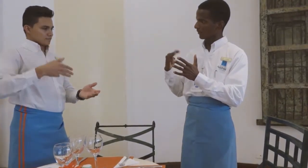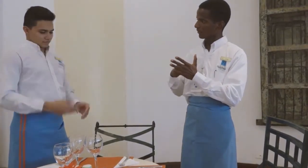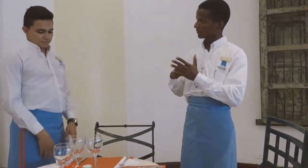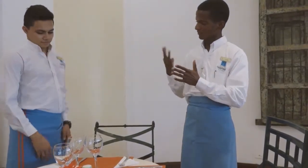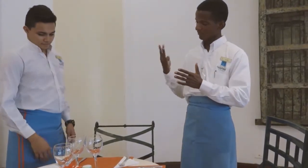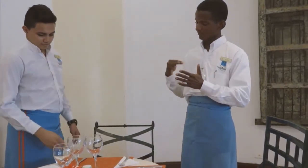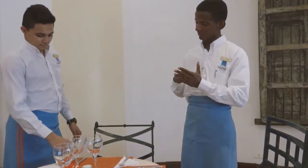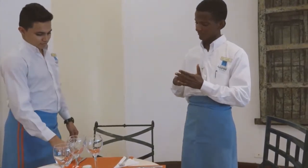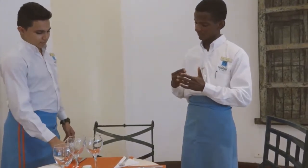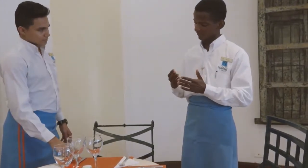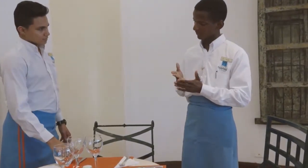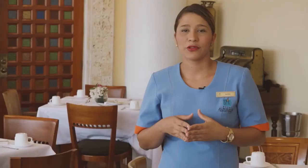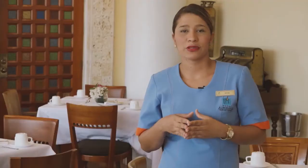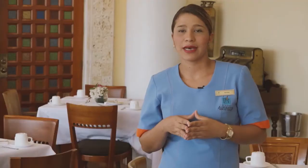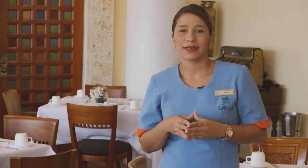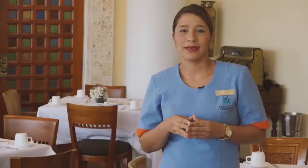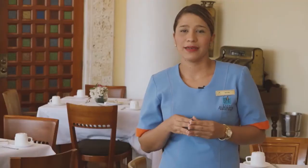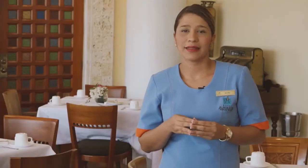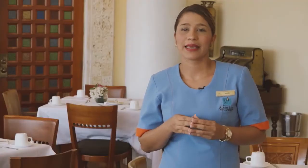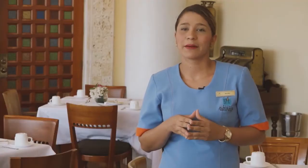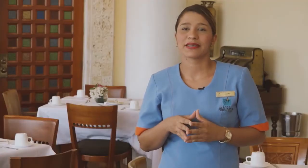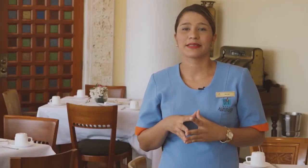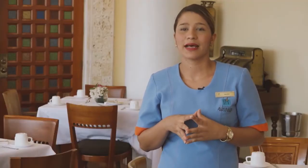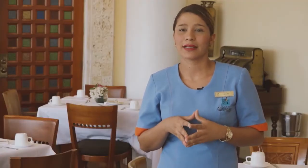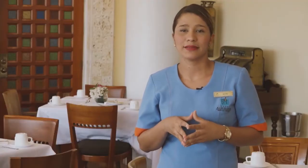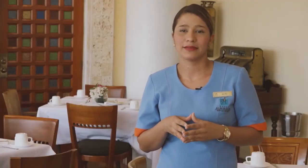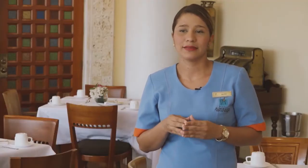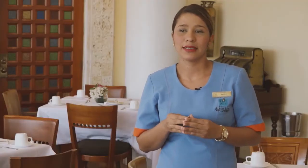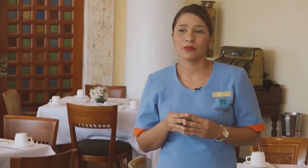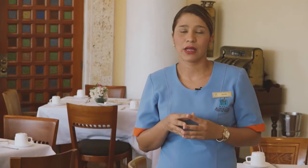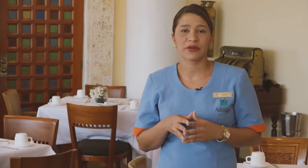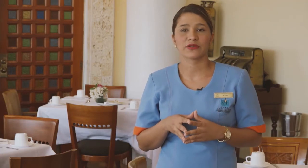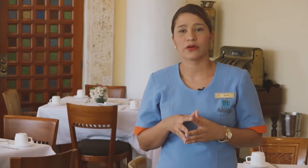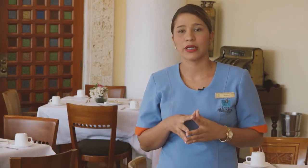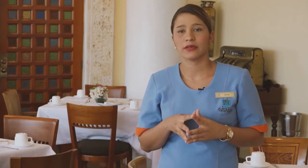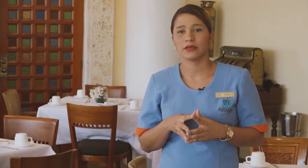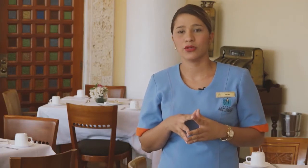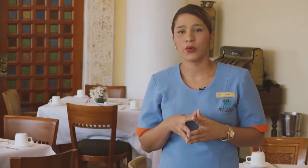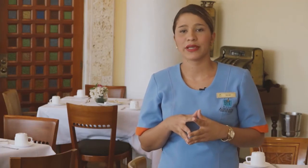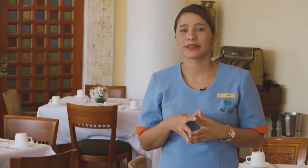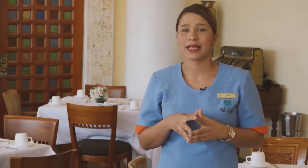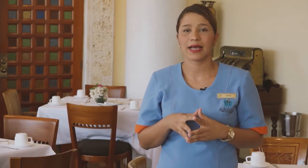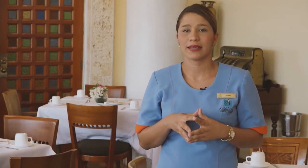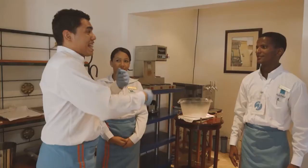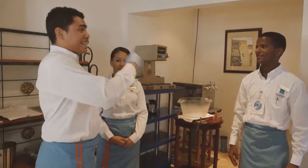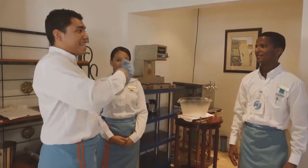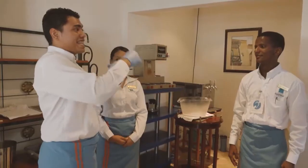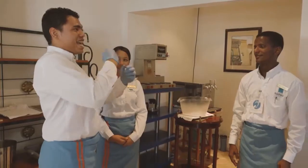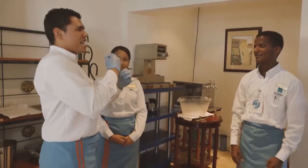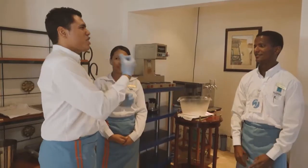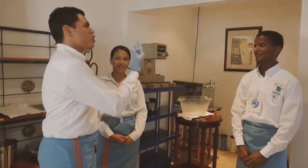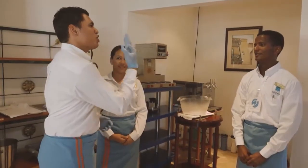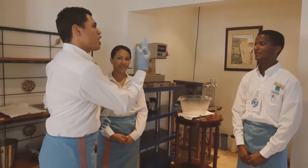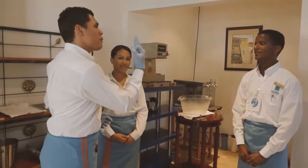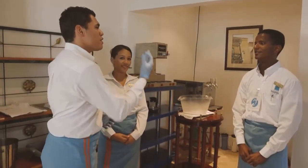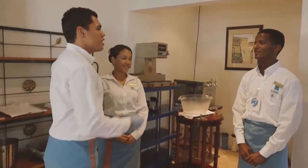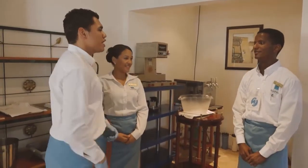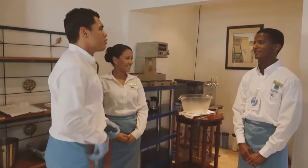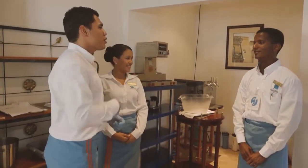cuchara. Podemos notar la discapacidad de una persona, no está sino en su mente. Las ganas que